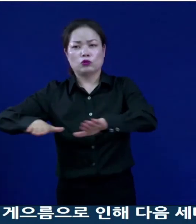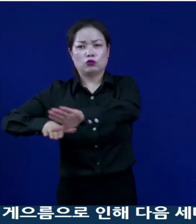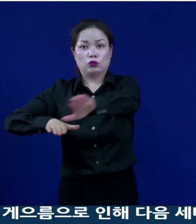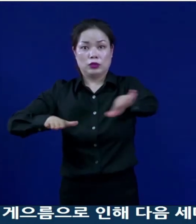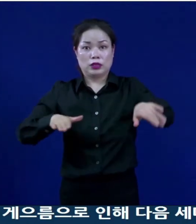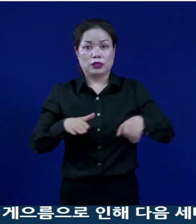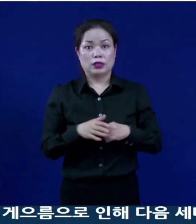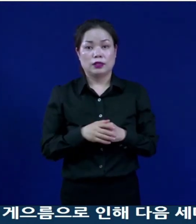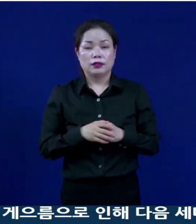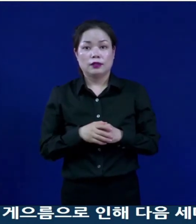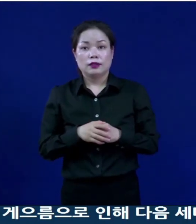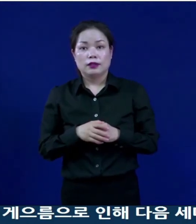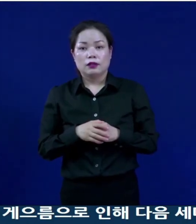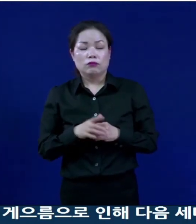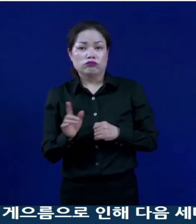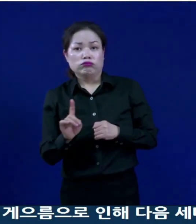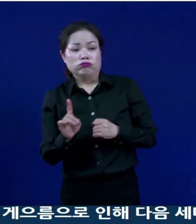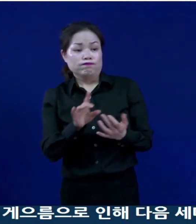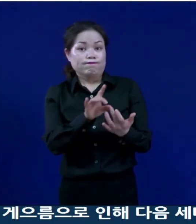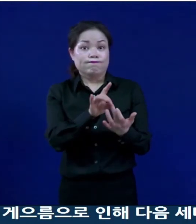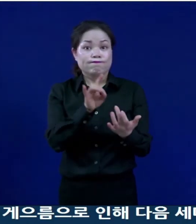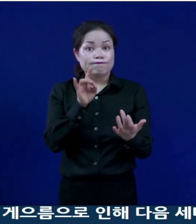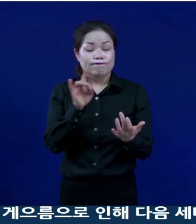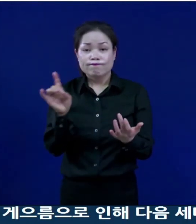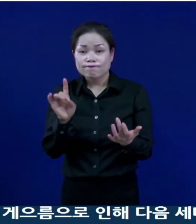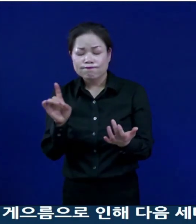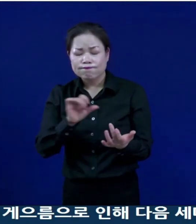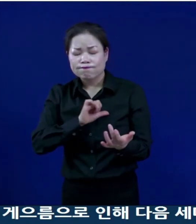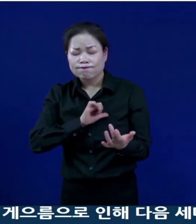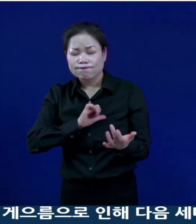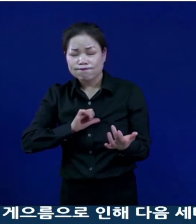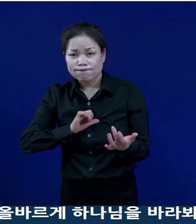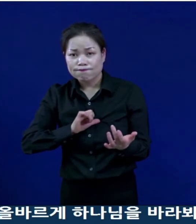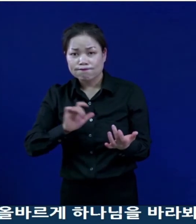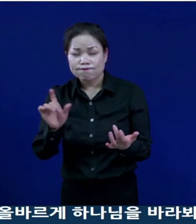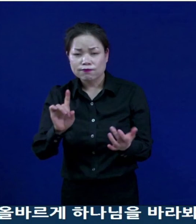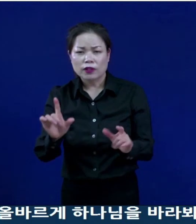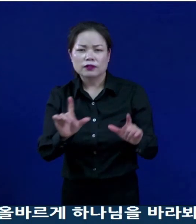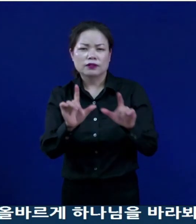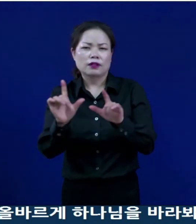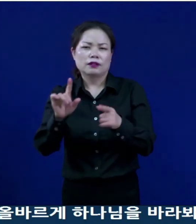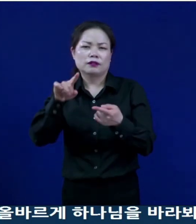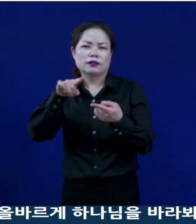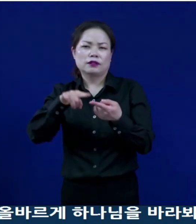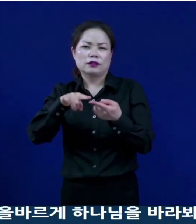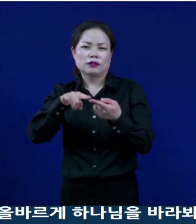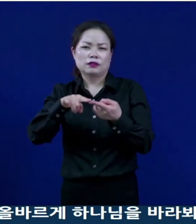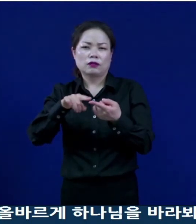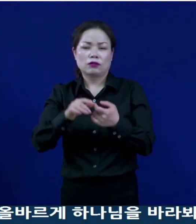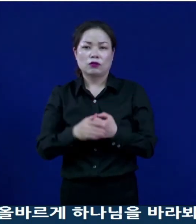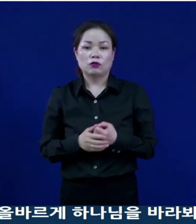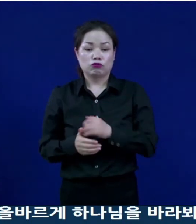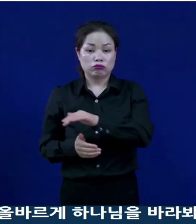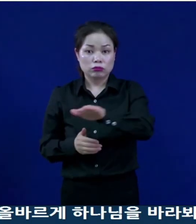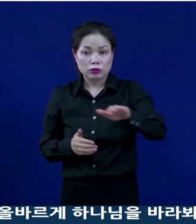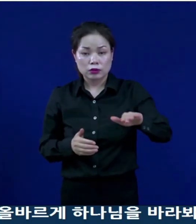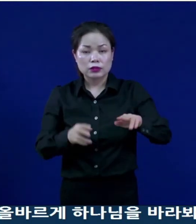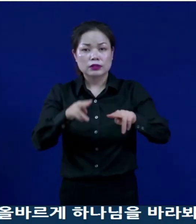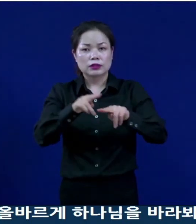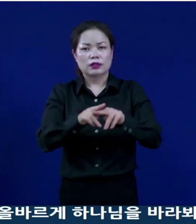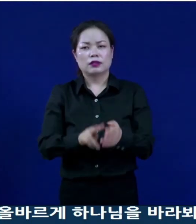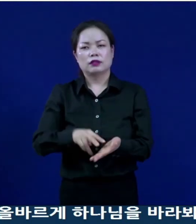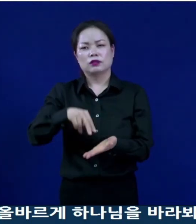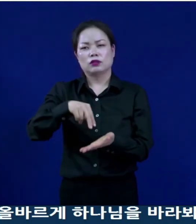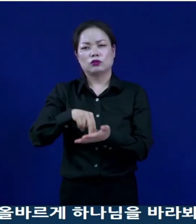우리는 어떻게 선택하고 어떻게 인내하고 어떻게 살아가는지 우리가 그 자리에